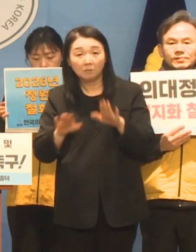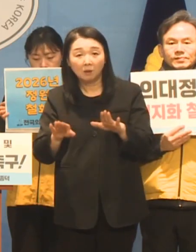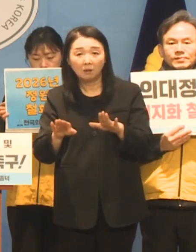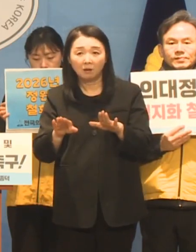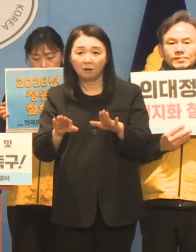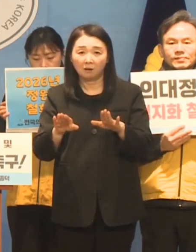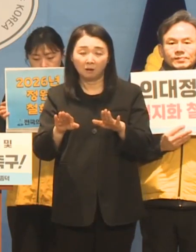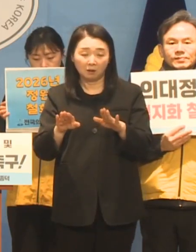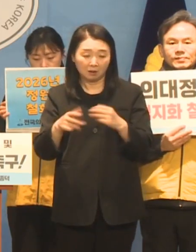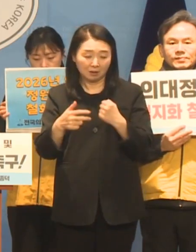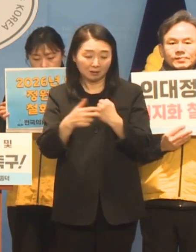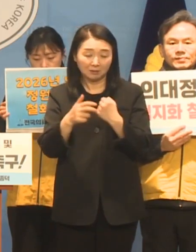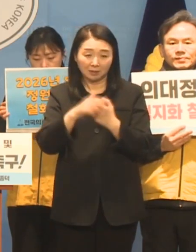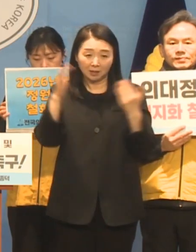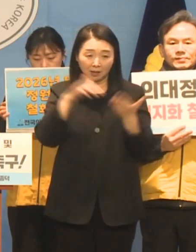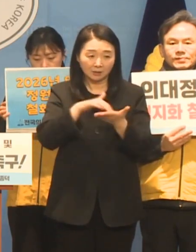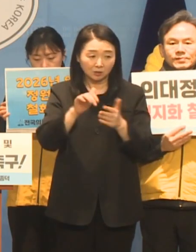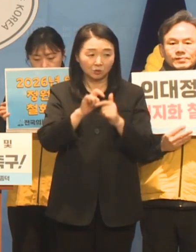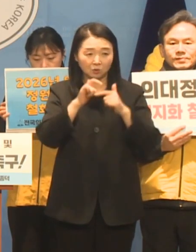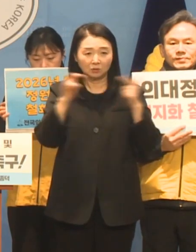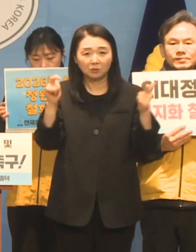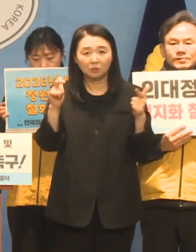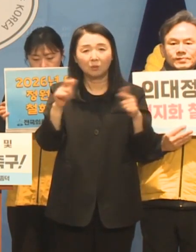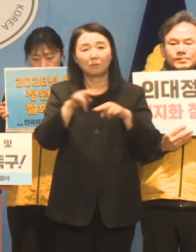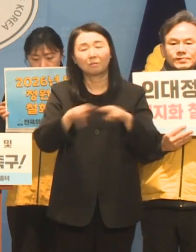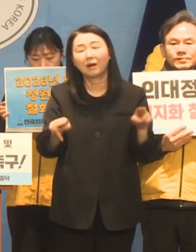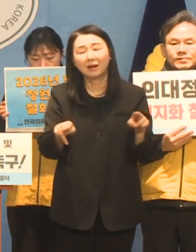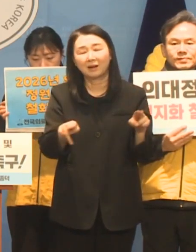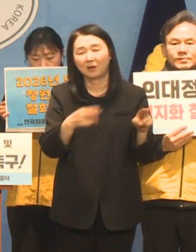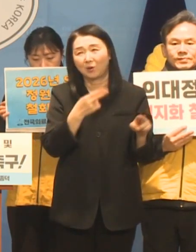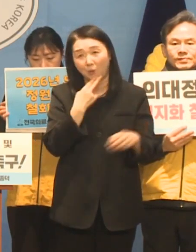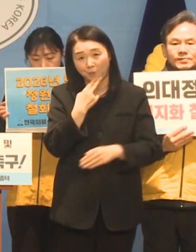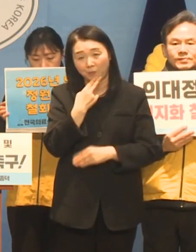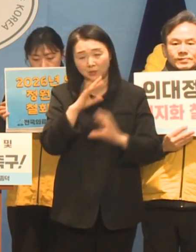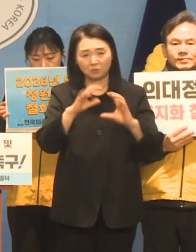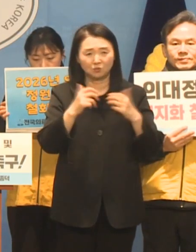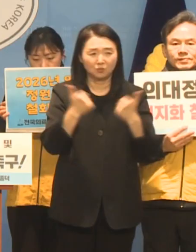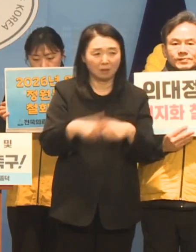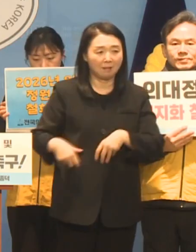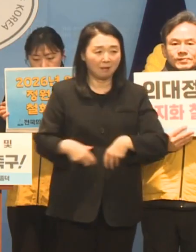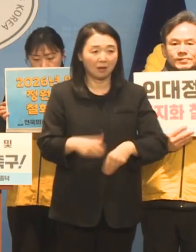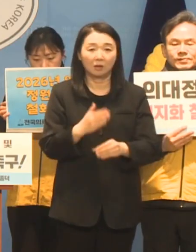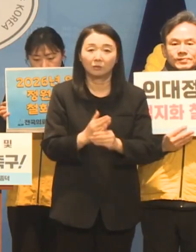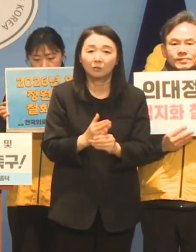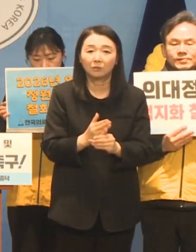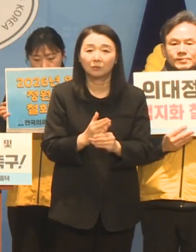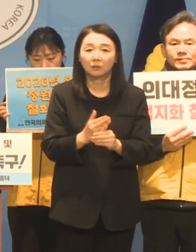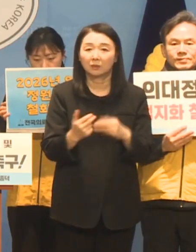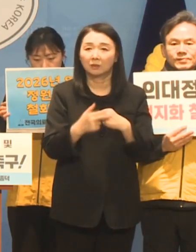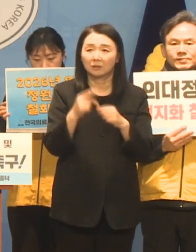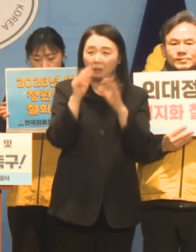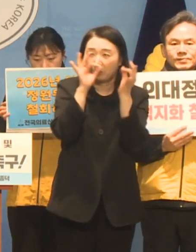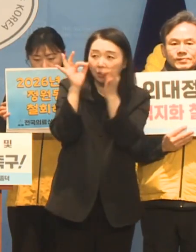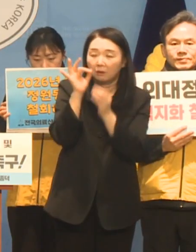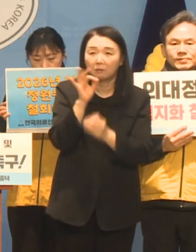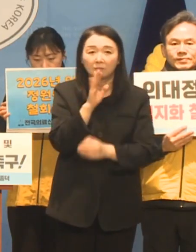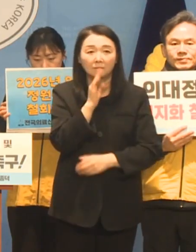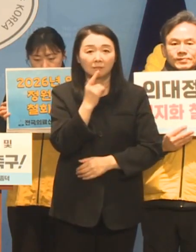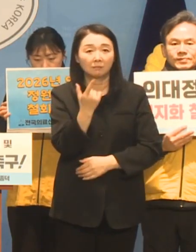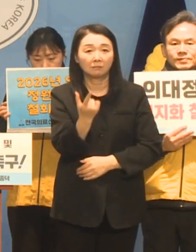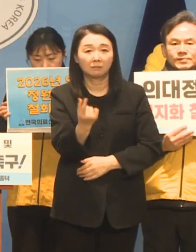참담한 상황은 벌어지지 않았을 것이라고 생각됩니다. 그런데 국회도 지금 머뭇거리고 있습니다. 의사들 눈치 보시는 거